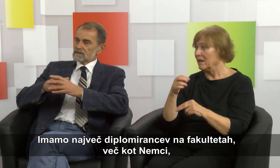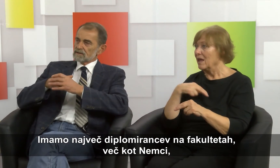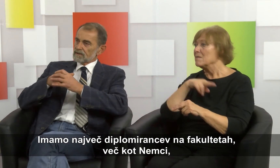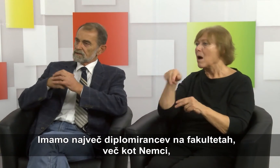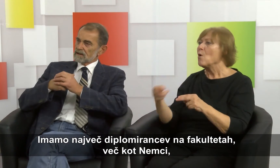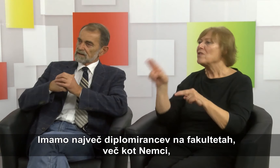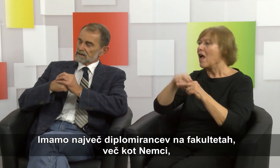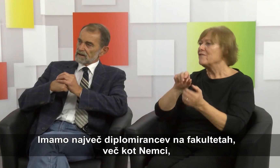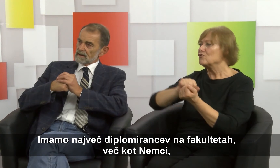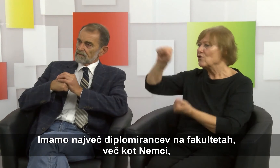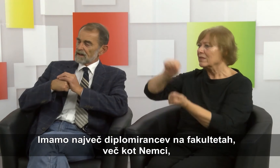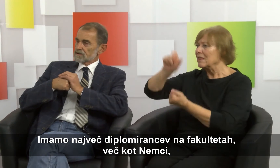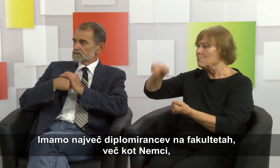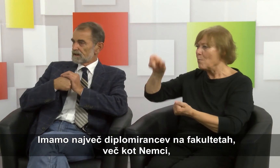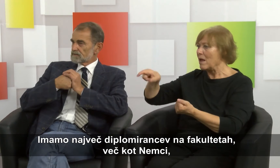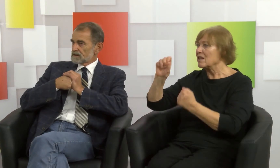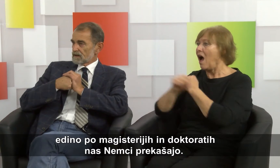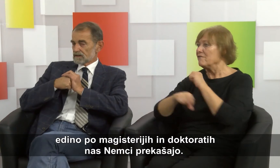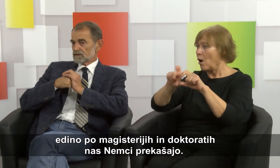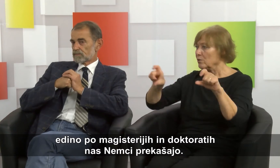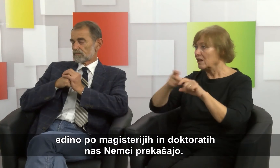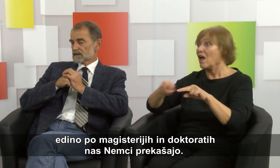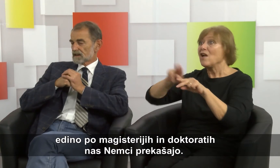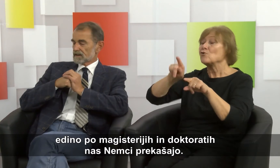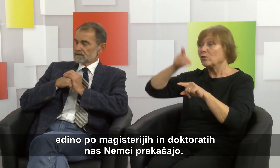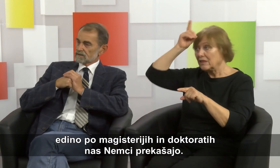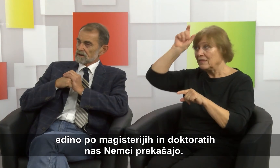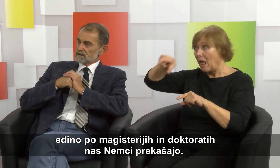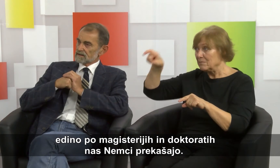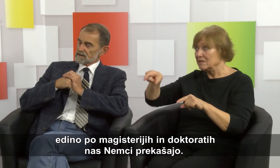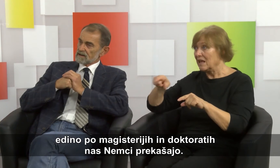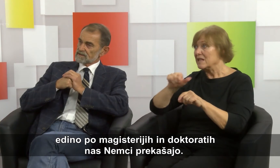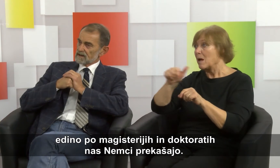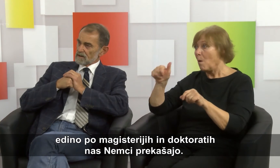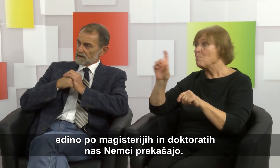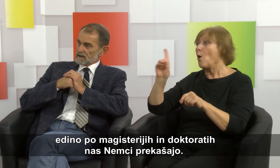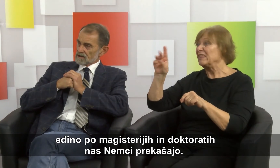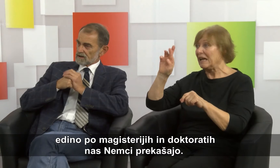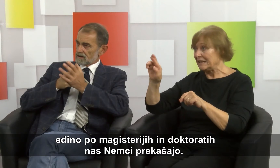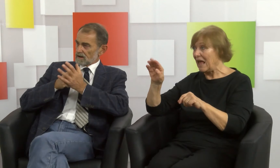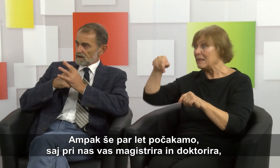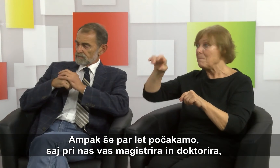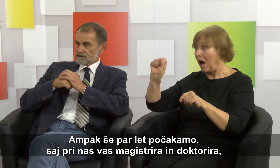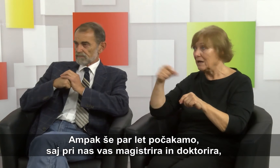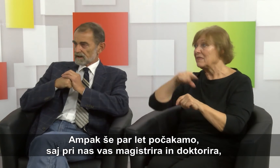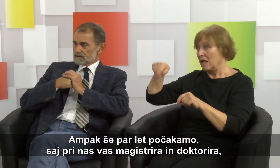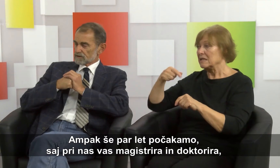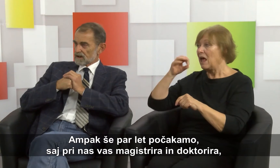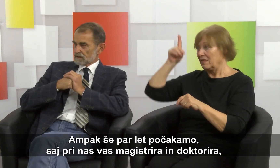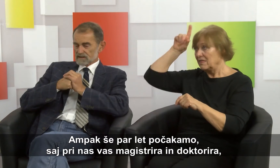na fakultetah, ne, več kot Nemci. Edino po magisterijih in doktoratih nas Nemci prekašajo. Ampak še par let počakamo, se